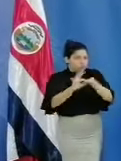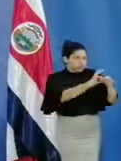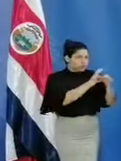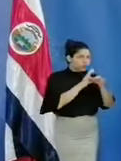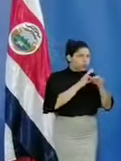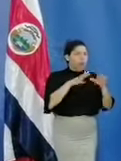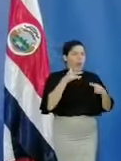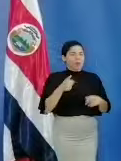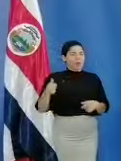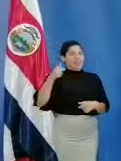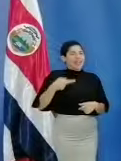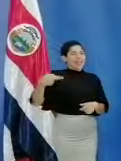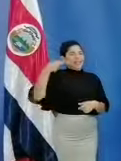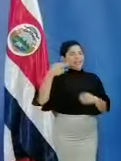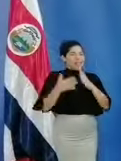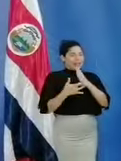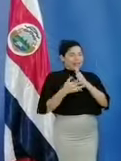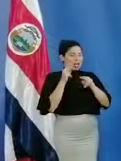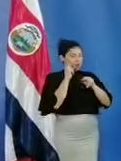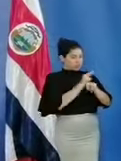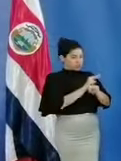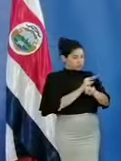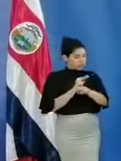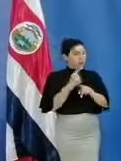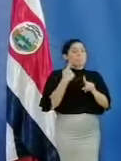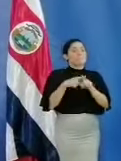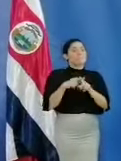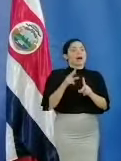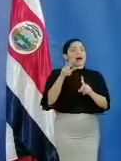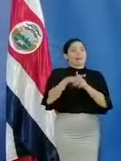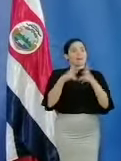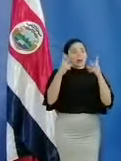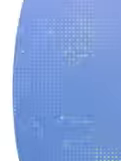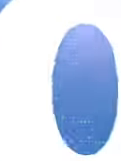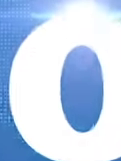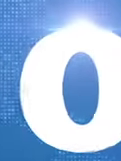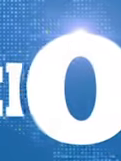de la rectoría técnica y un último elemento que es la ejecución eficiente del presupuesto.